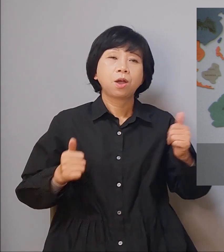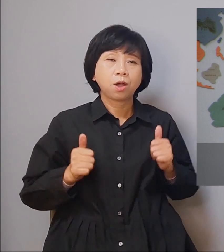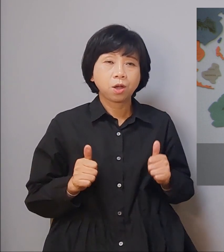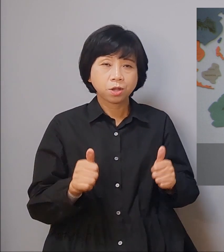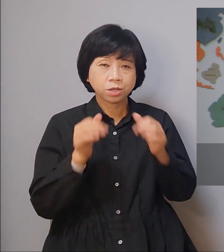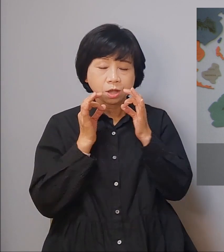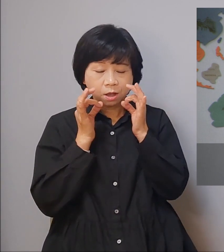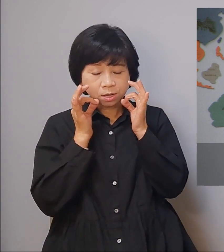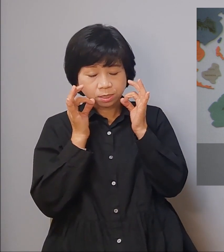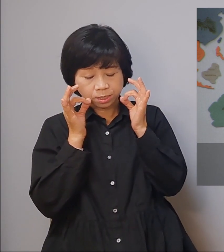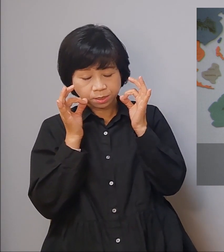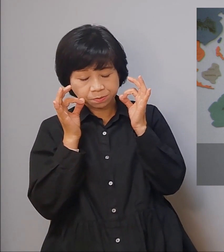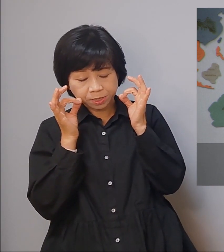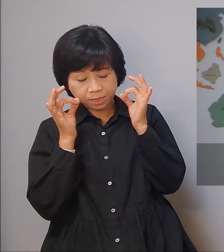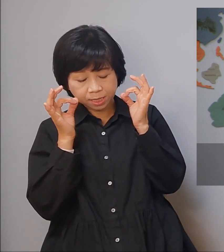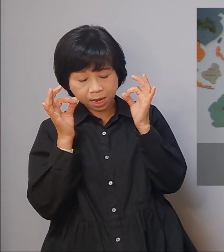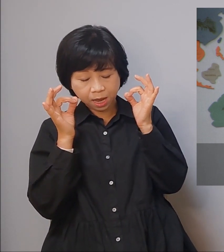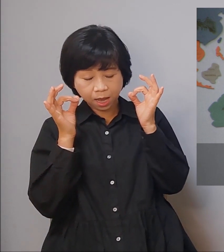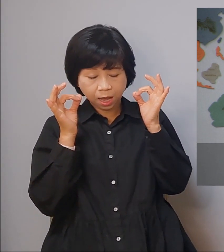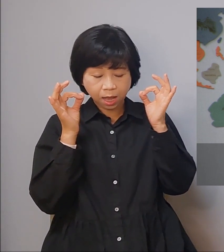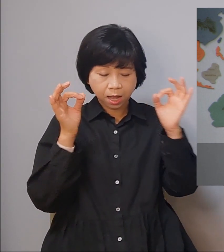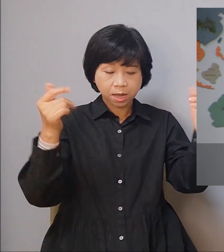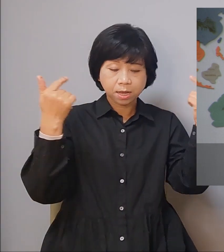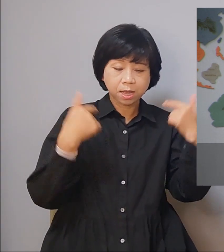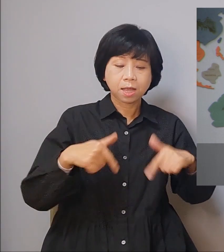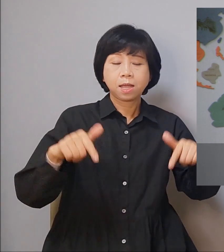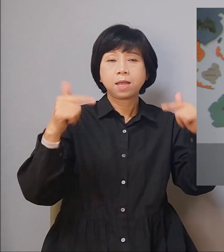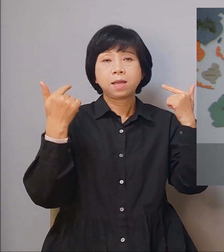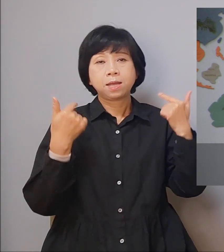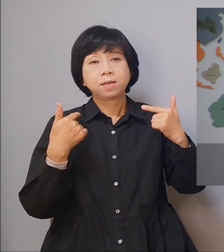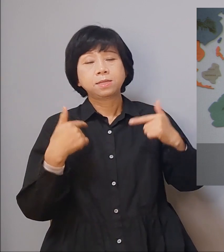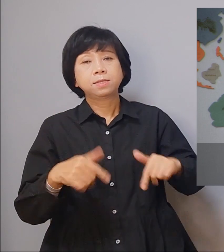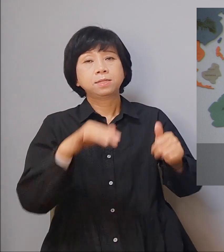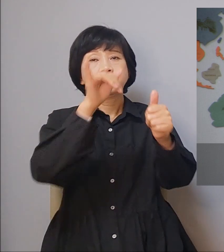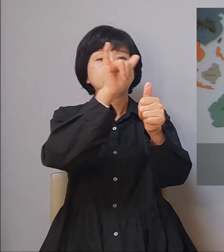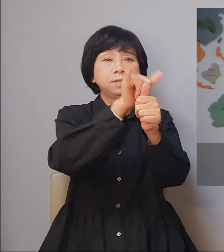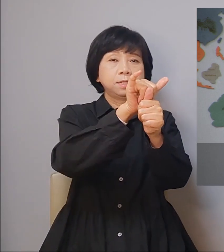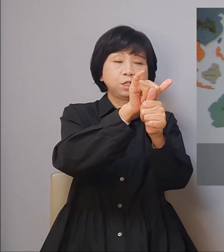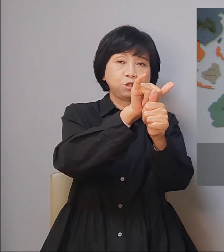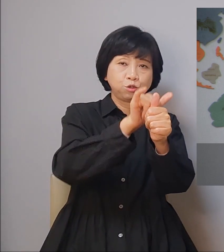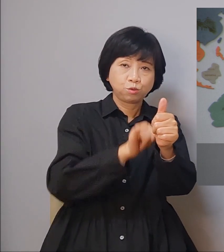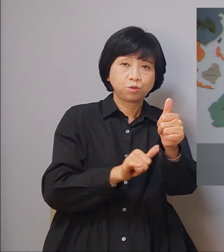너 열심을 다해 늘